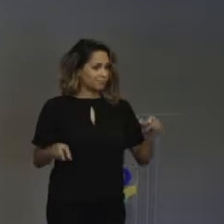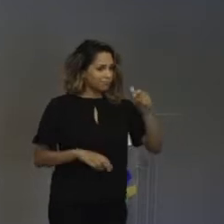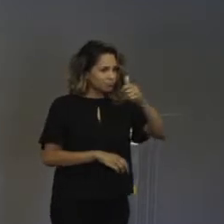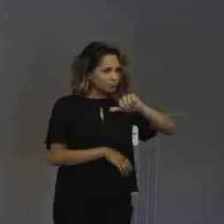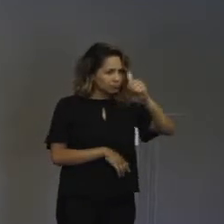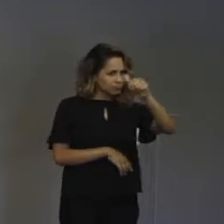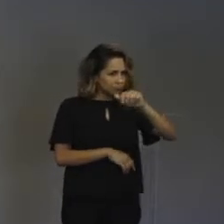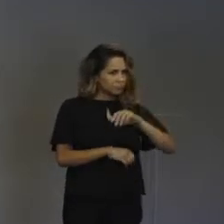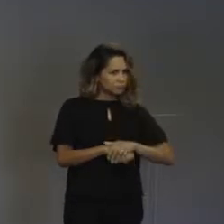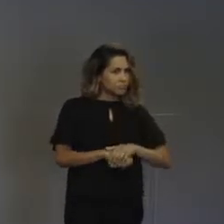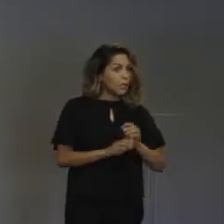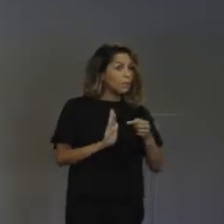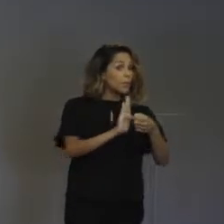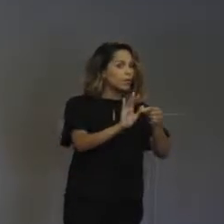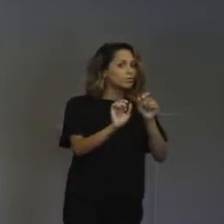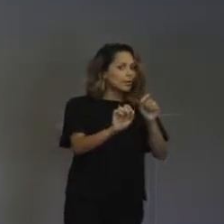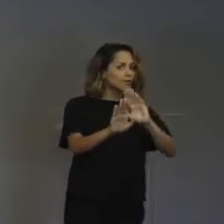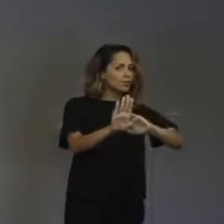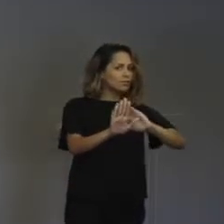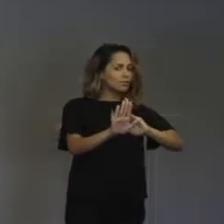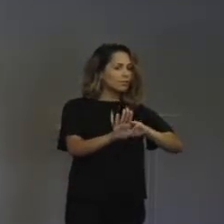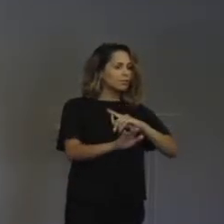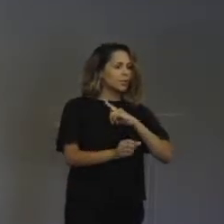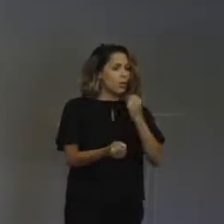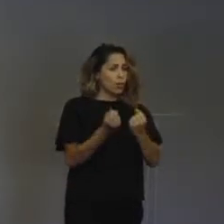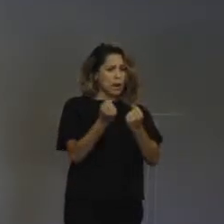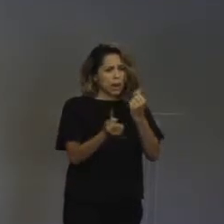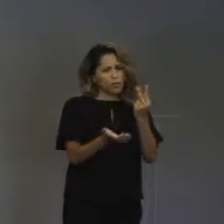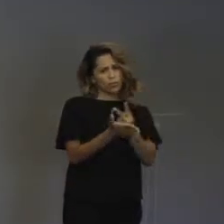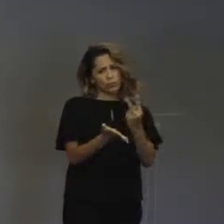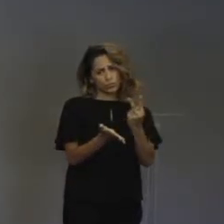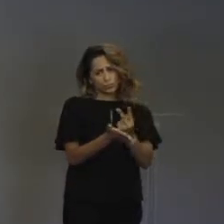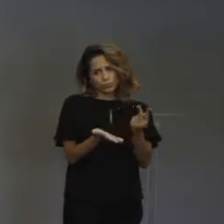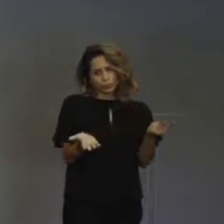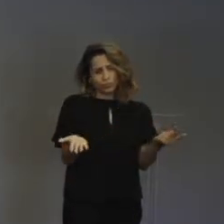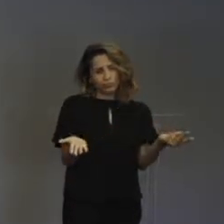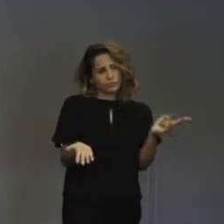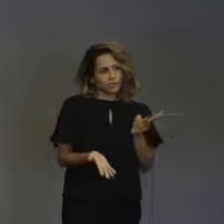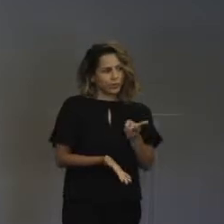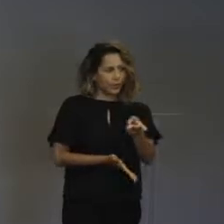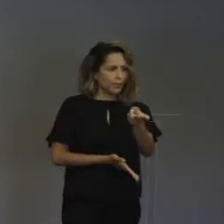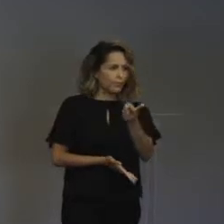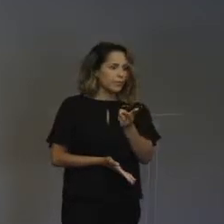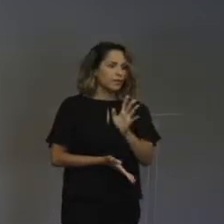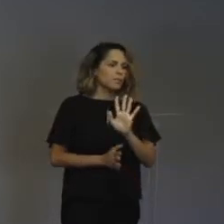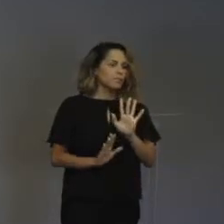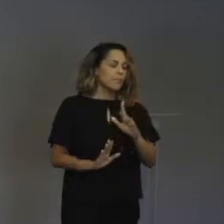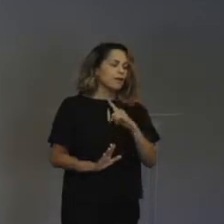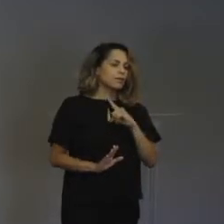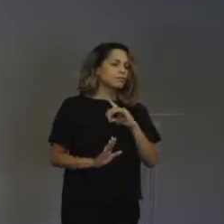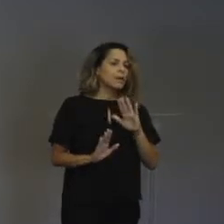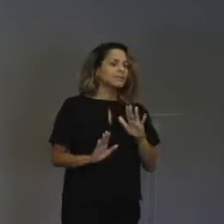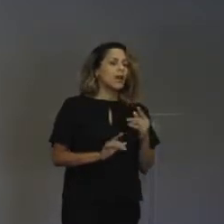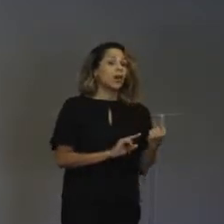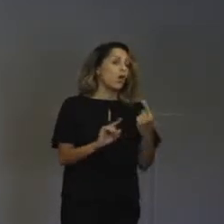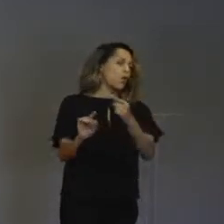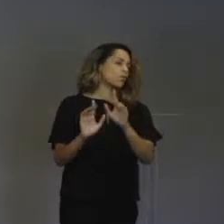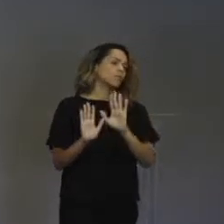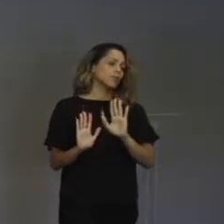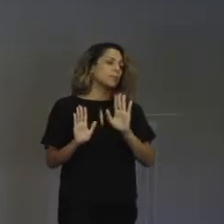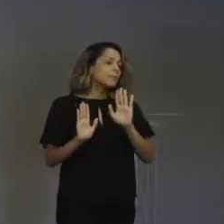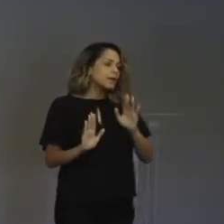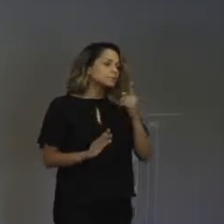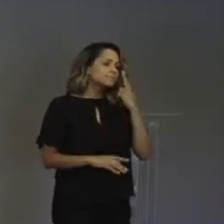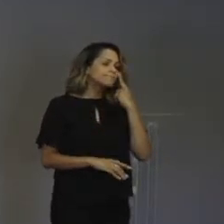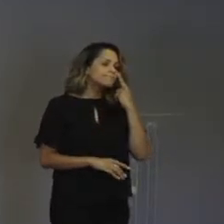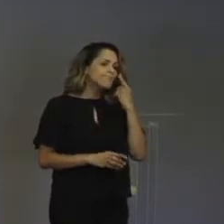de existir, ele traz conforto, ele traz flexibilidade, ele faz a gente acessar mais oportunidades. Não é para lutar contra, né? É só ver